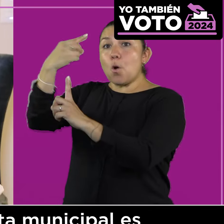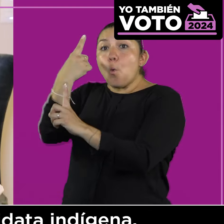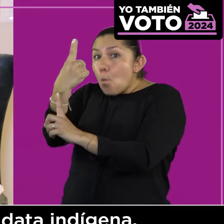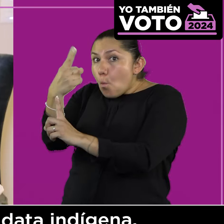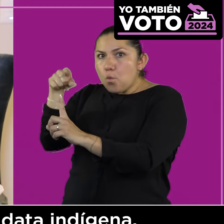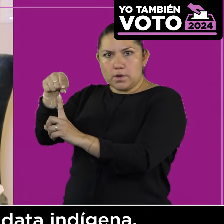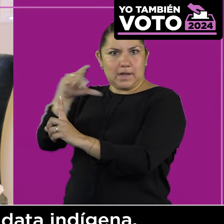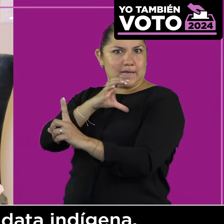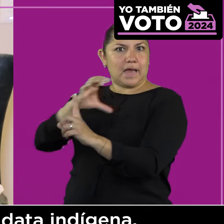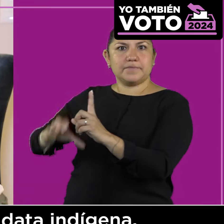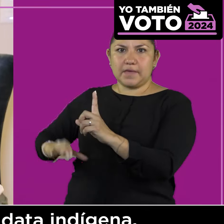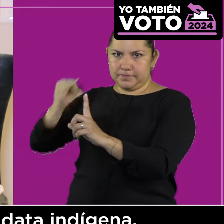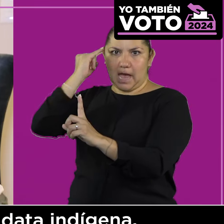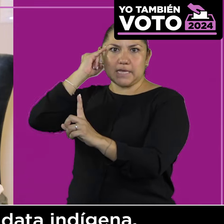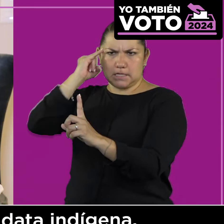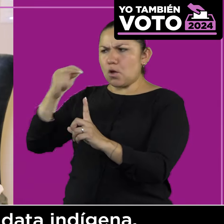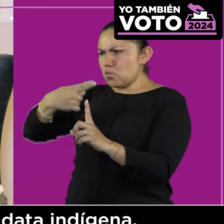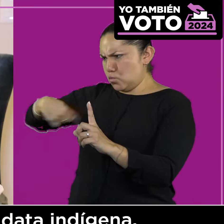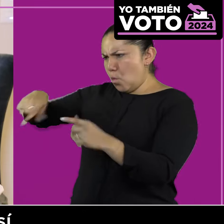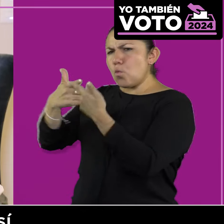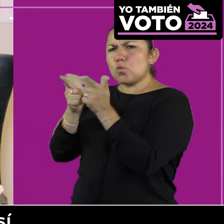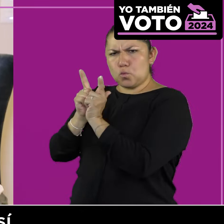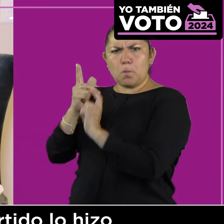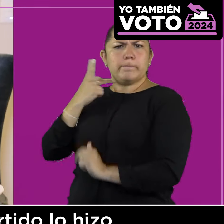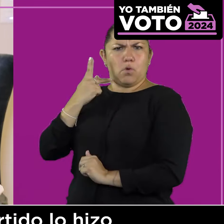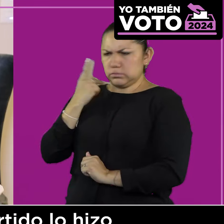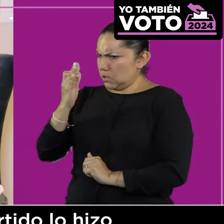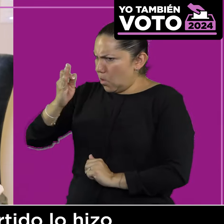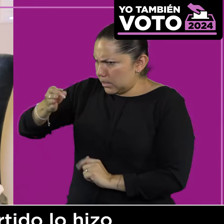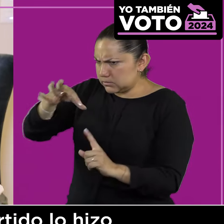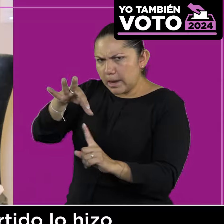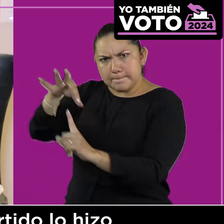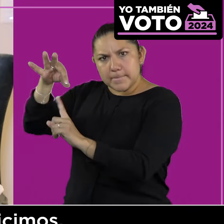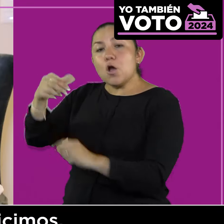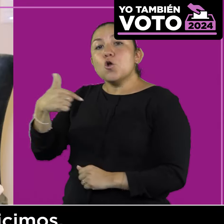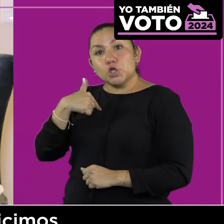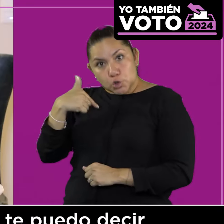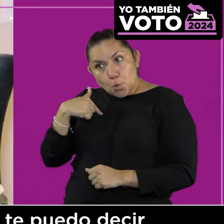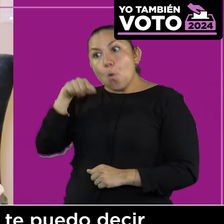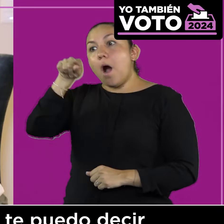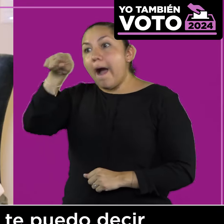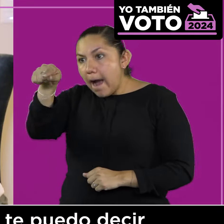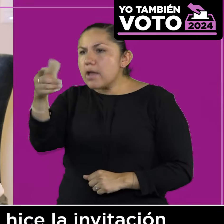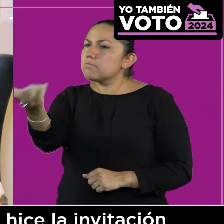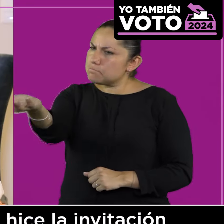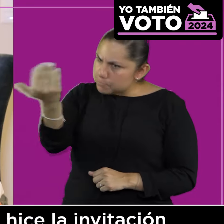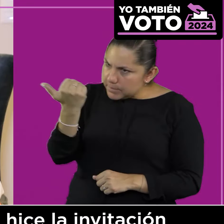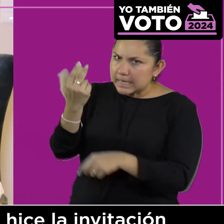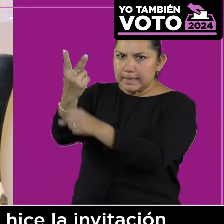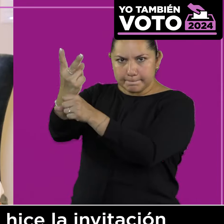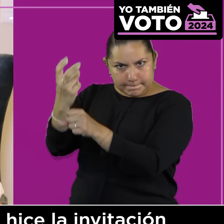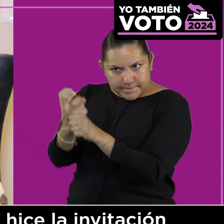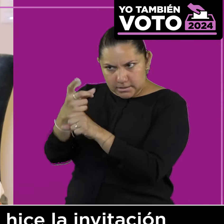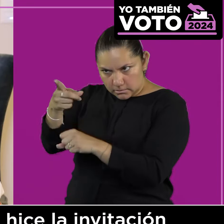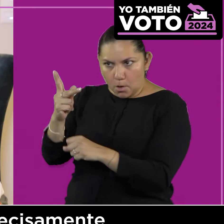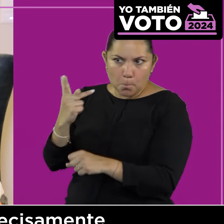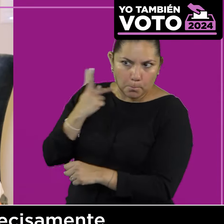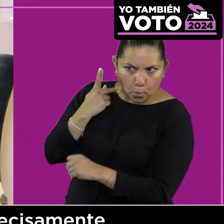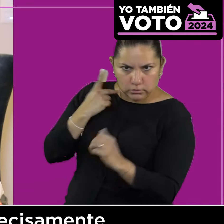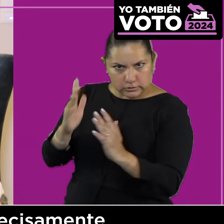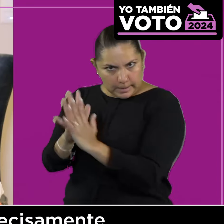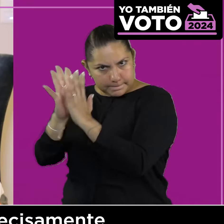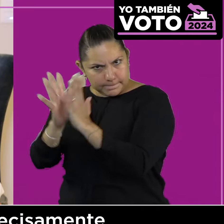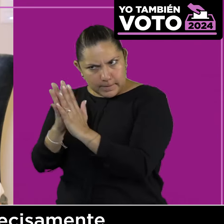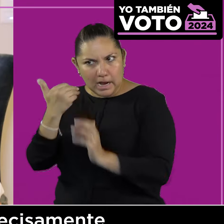municipal Es la única candidata indígena nuestro partido lo hizo y lo hicimos ahora sí que sí te puedo decir que yo fui la que hice la invitación